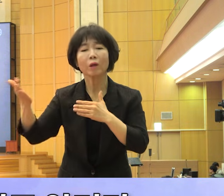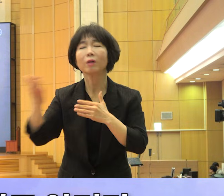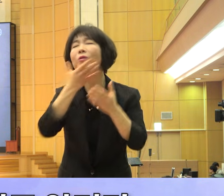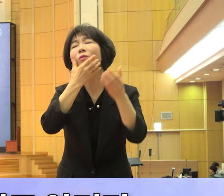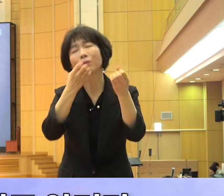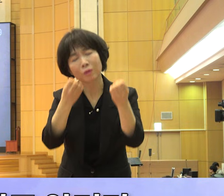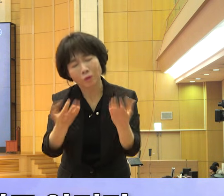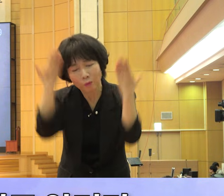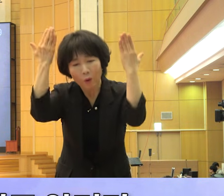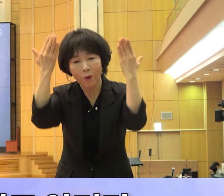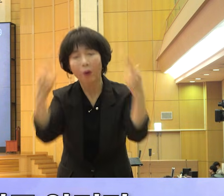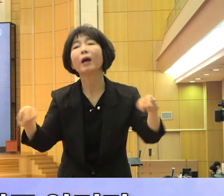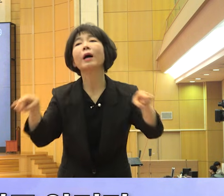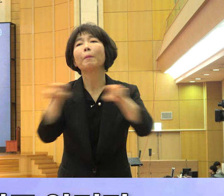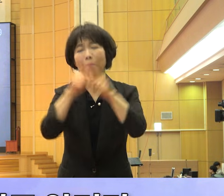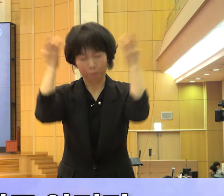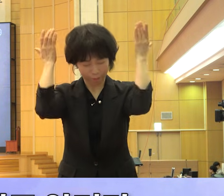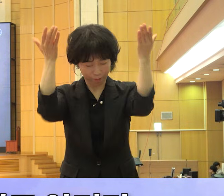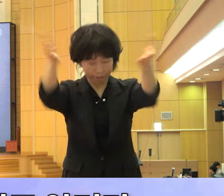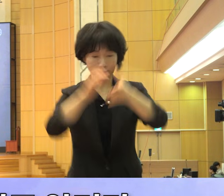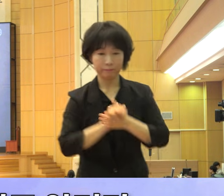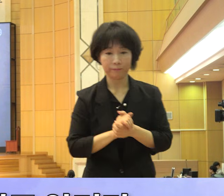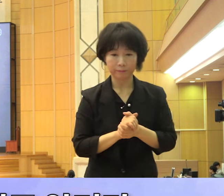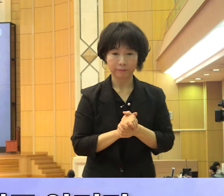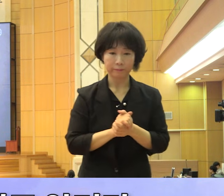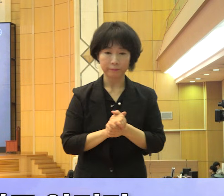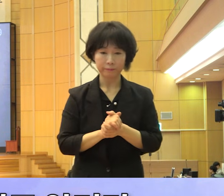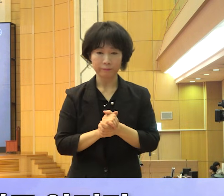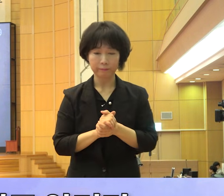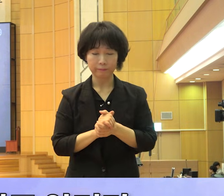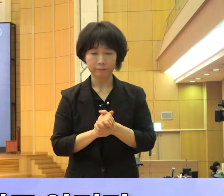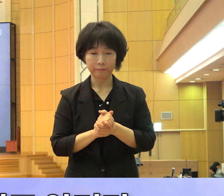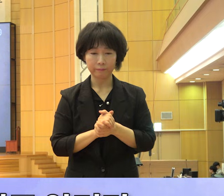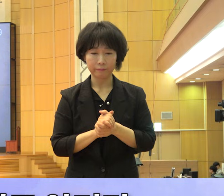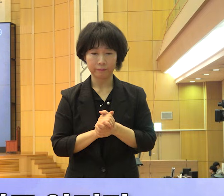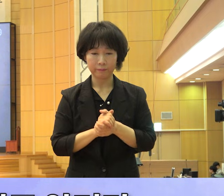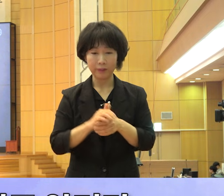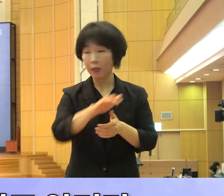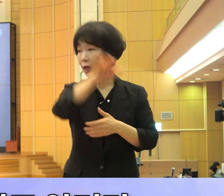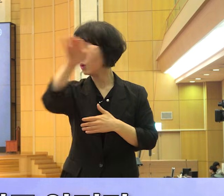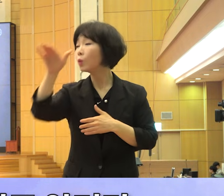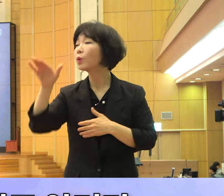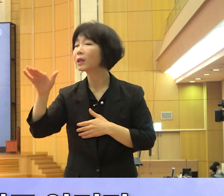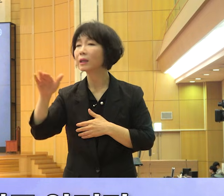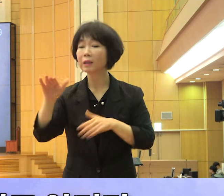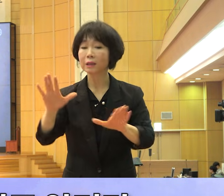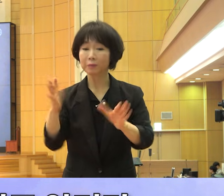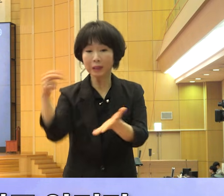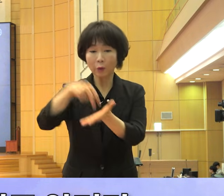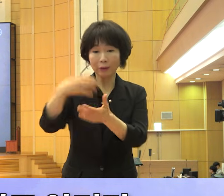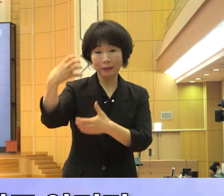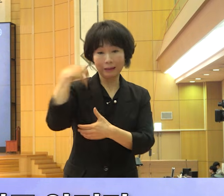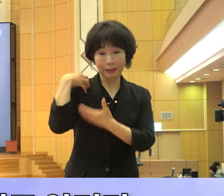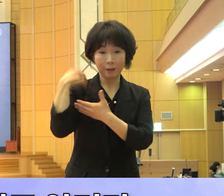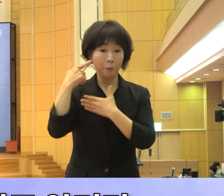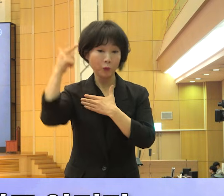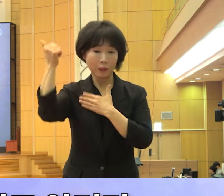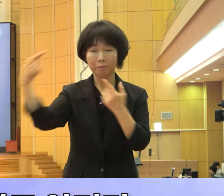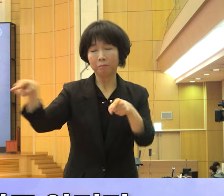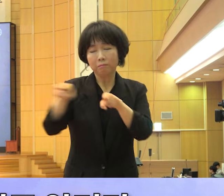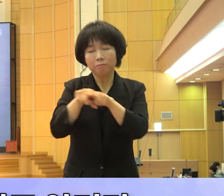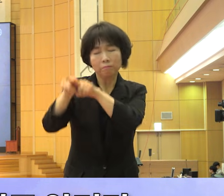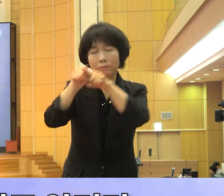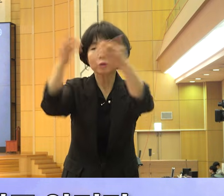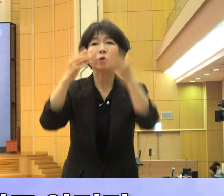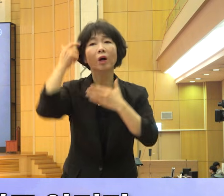수 있도록 하나님이 함께하여 주옵소서. 고마우신 우리 아버지 하나님, 특별히 단에 세우신 하신 담임 목사님 함께 해주시길